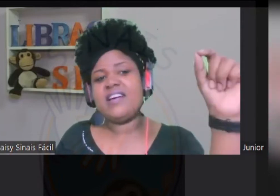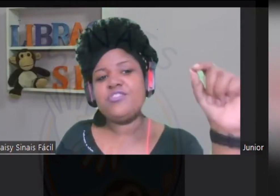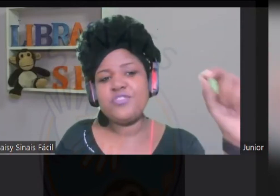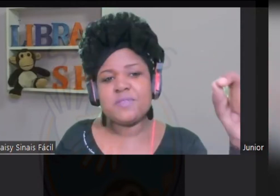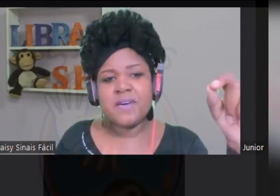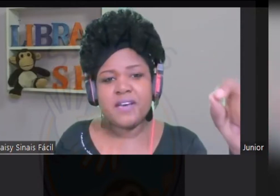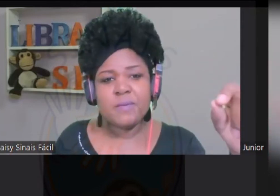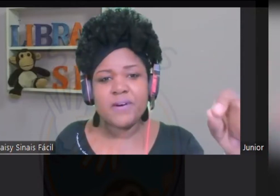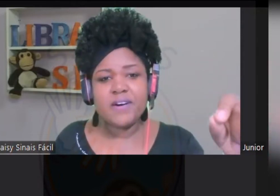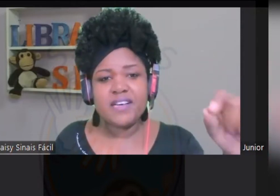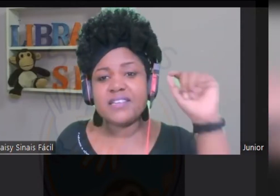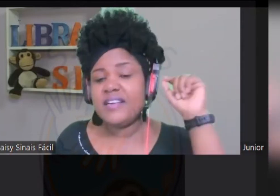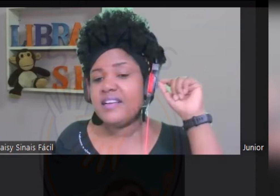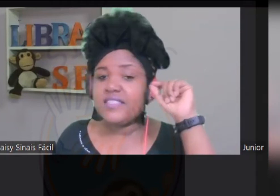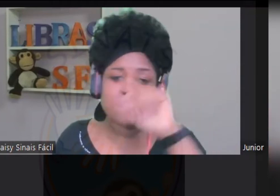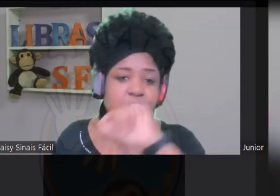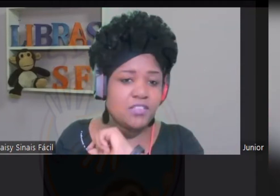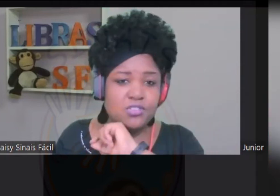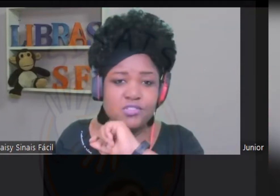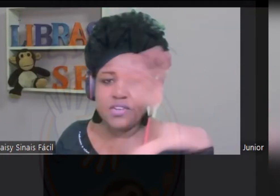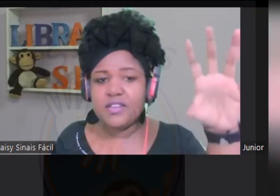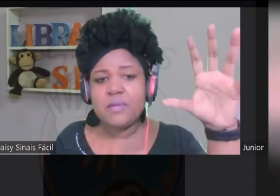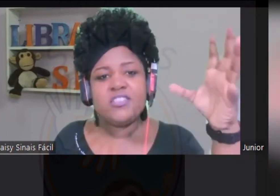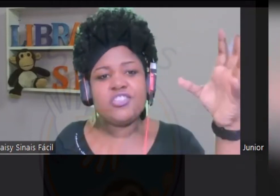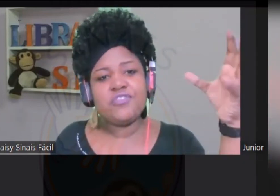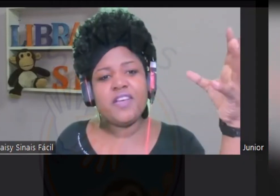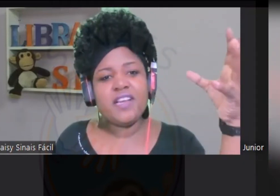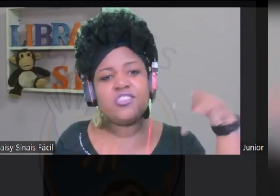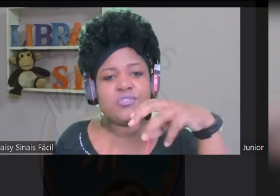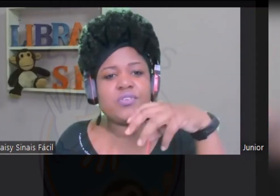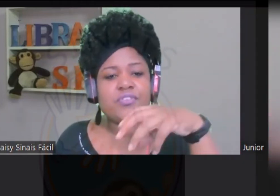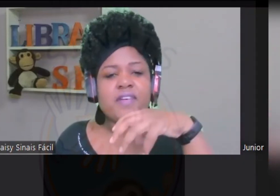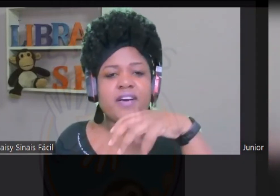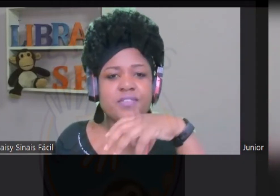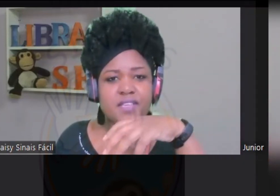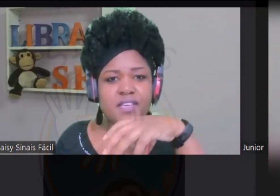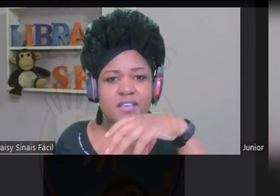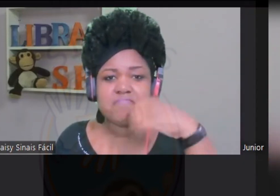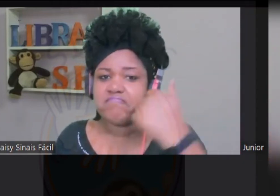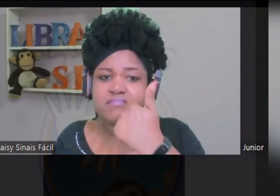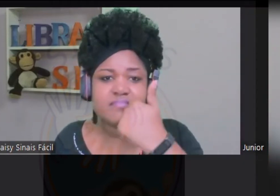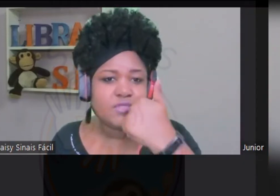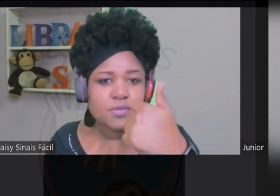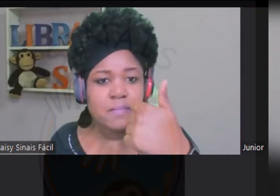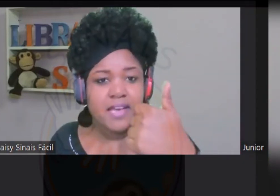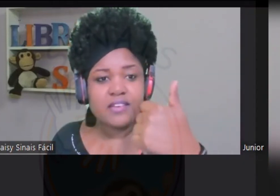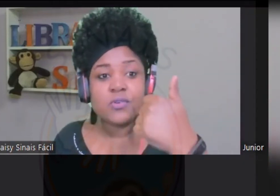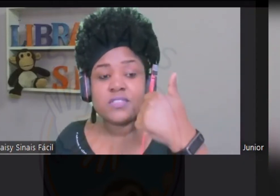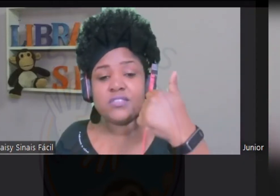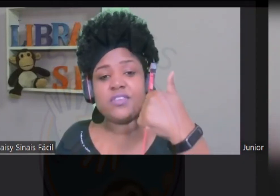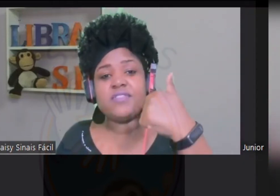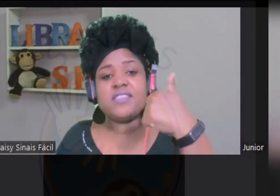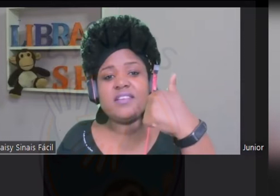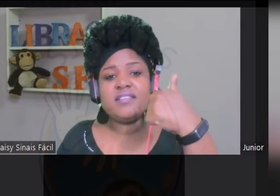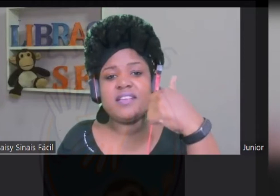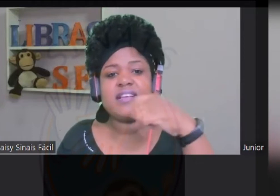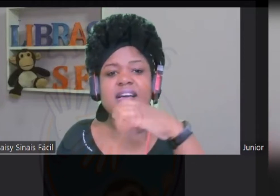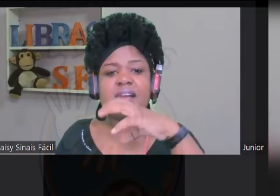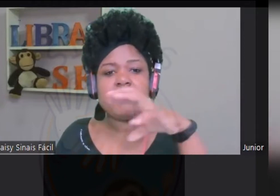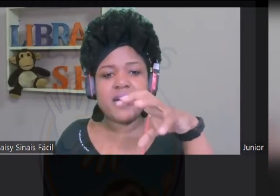onde o Ismael mora são feitos totalmente diferentes do que eu faço aqui. Tudo bem, contanto que você entenda a